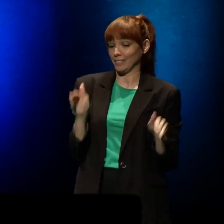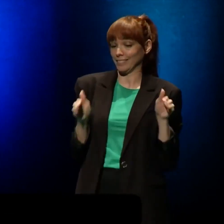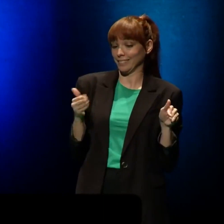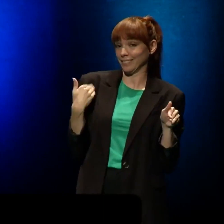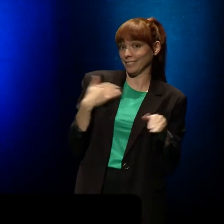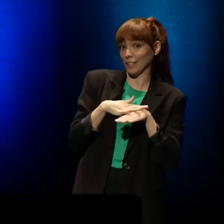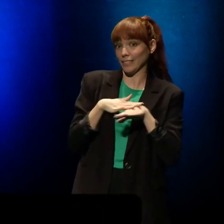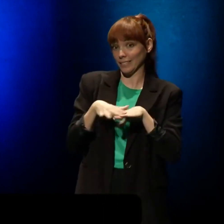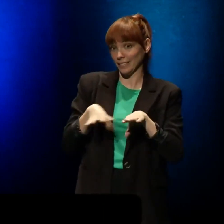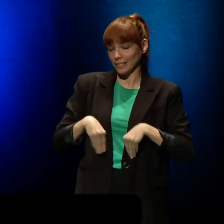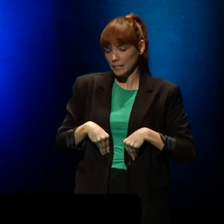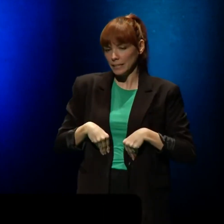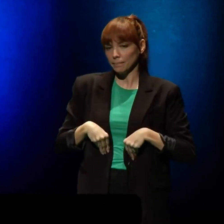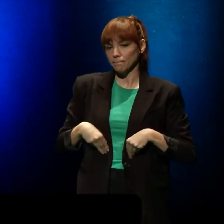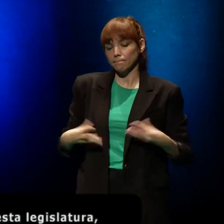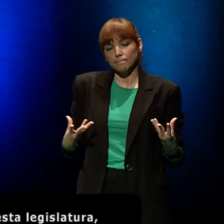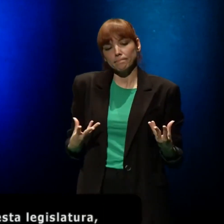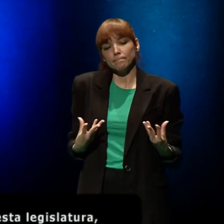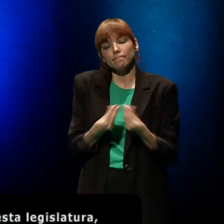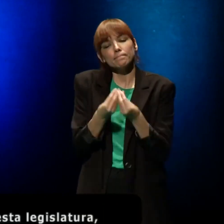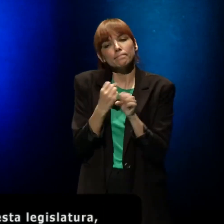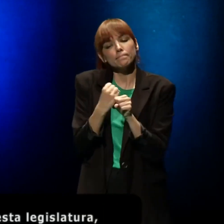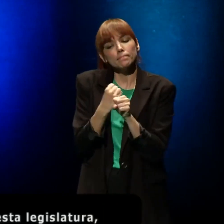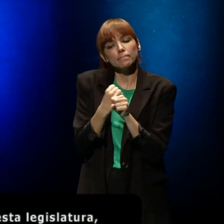he podido trabajar codo con codo